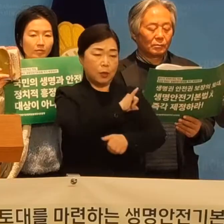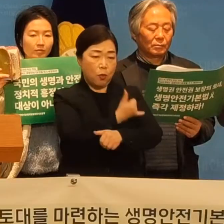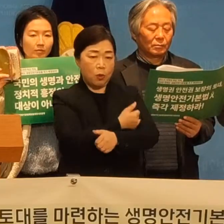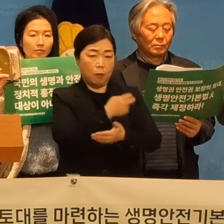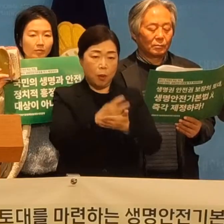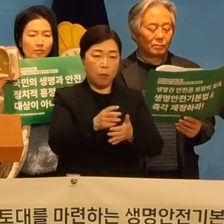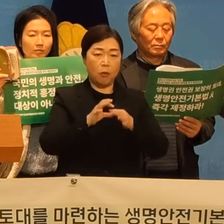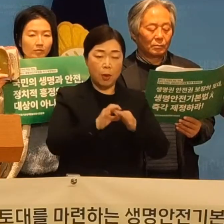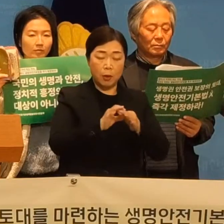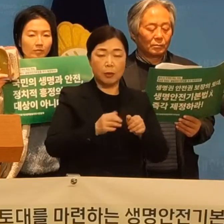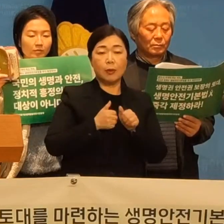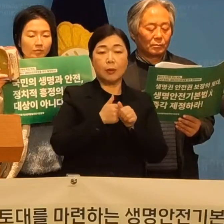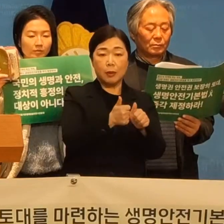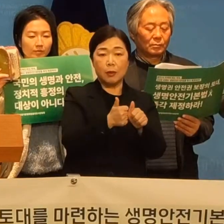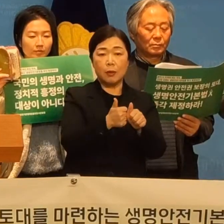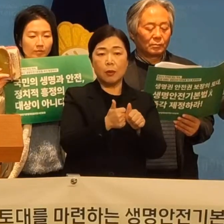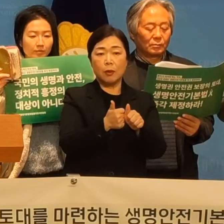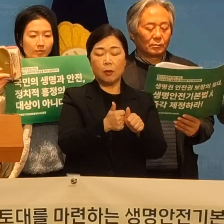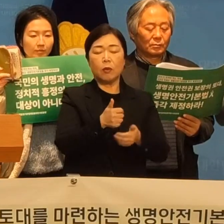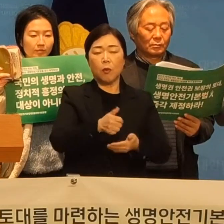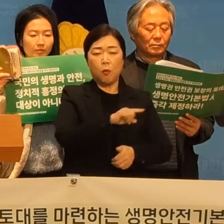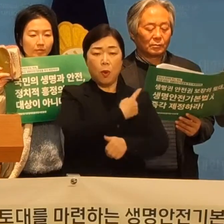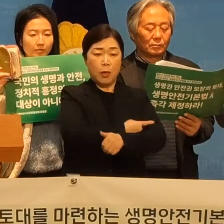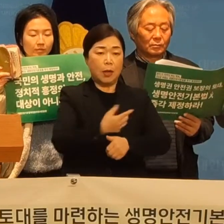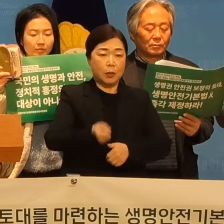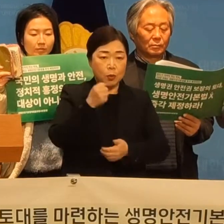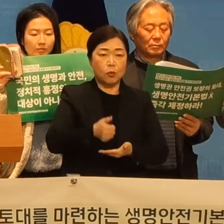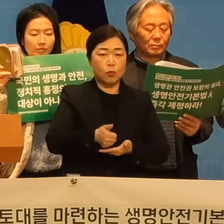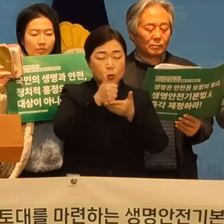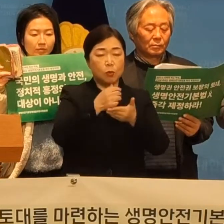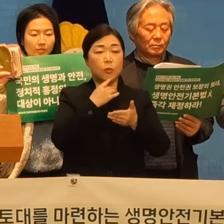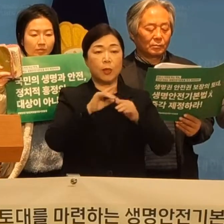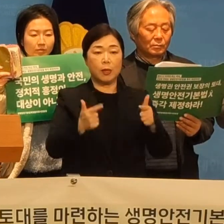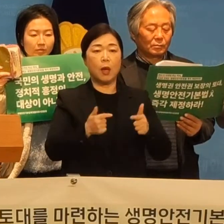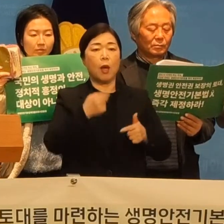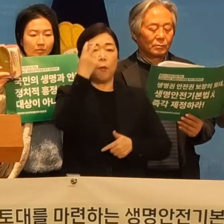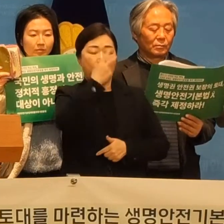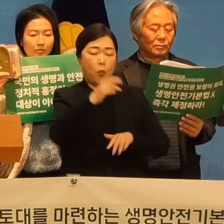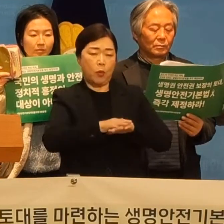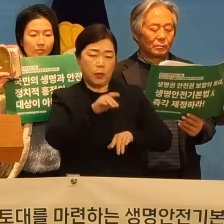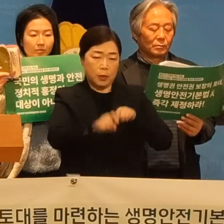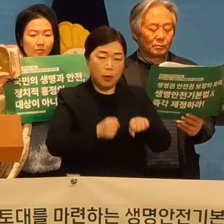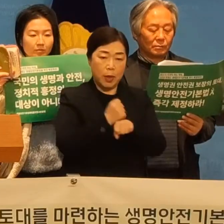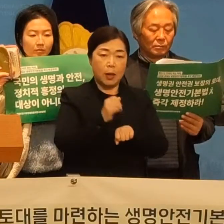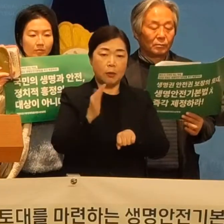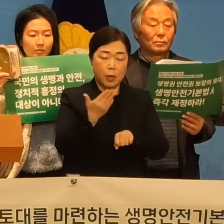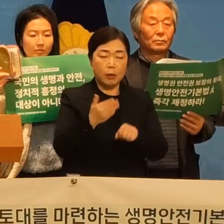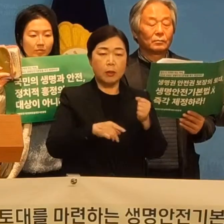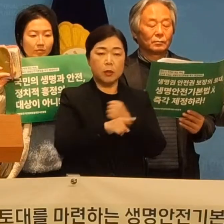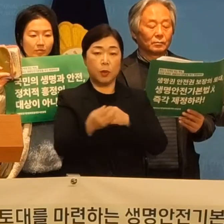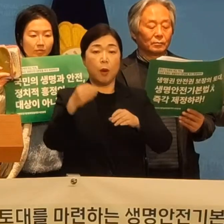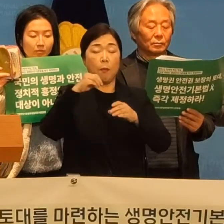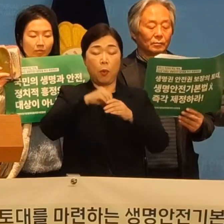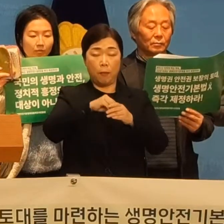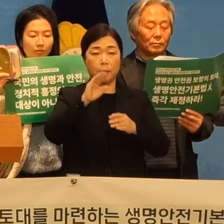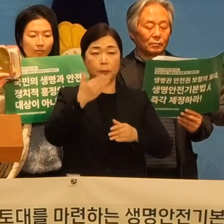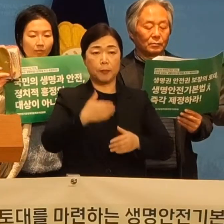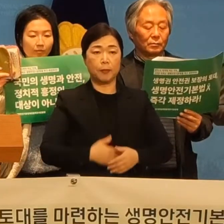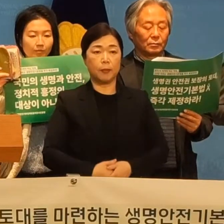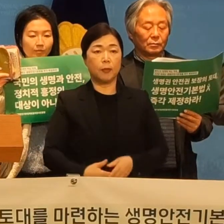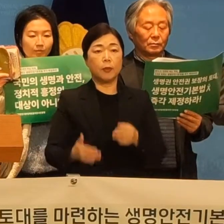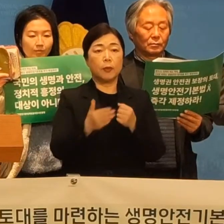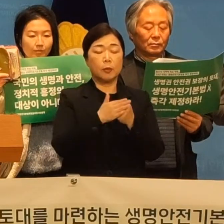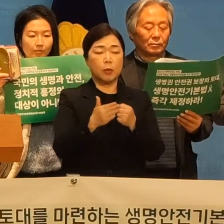안전을 권리로서 존중할 의무만이 아니라 보호, 실현의 삼중의 의무를 가집니다. 그렇기